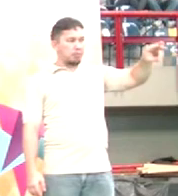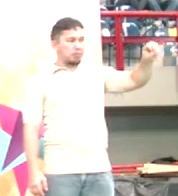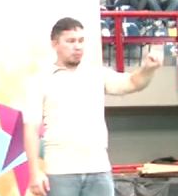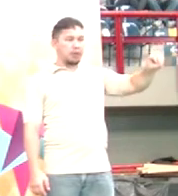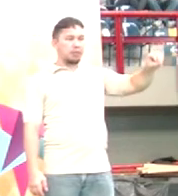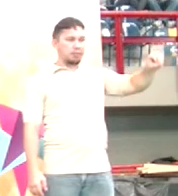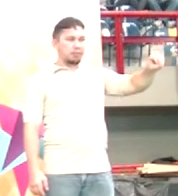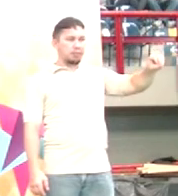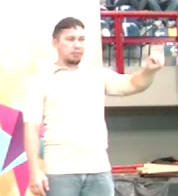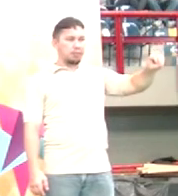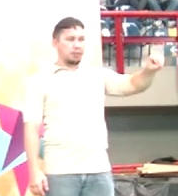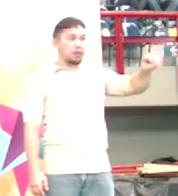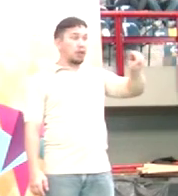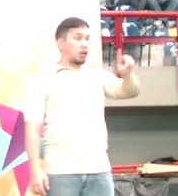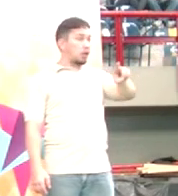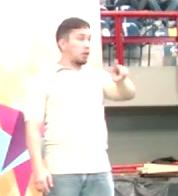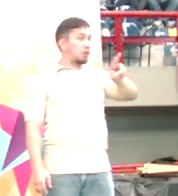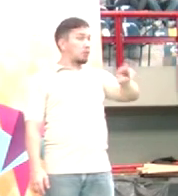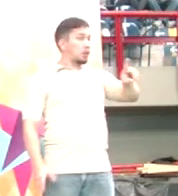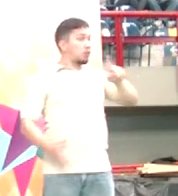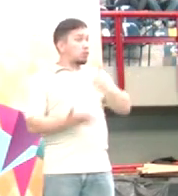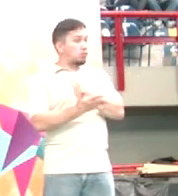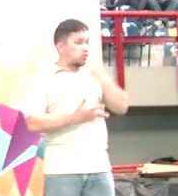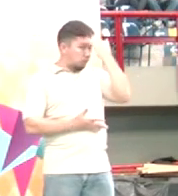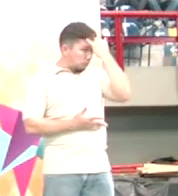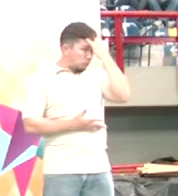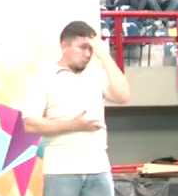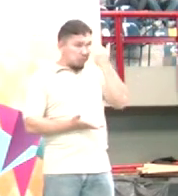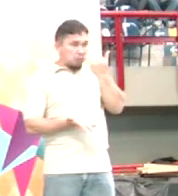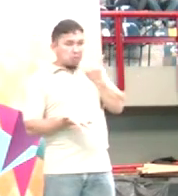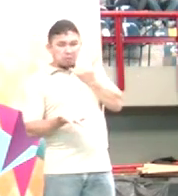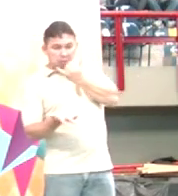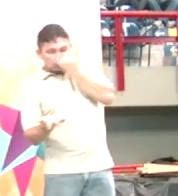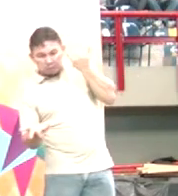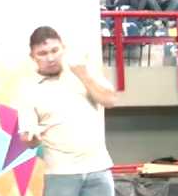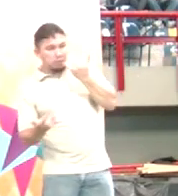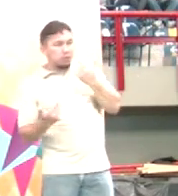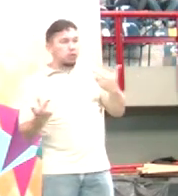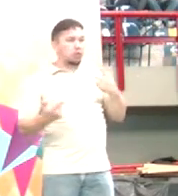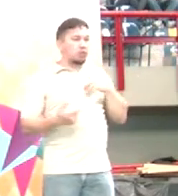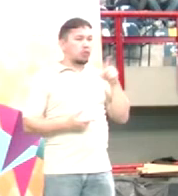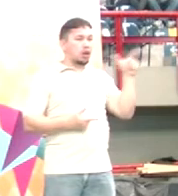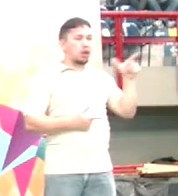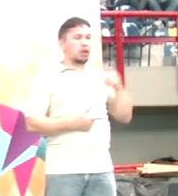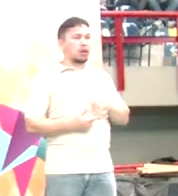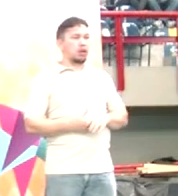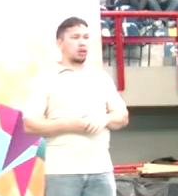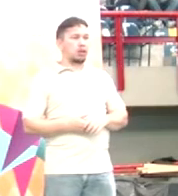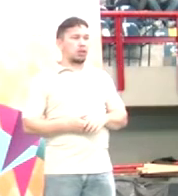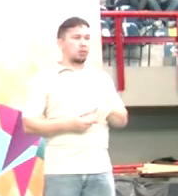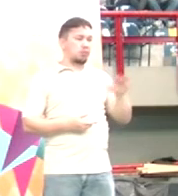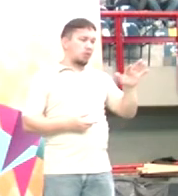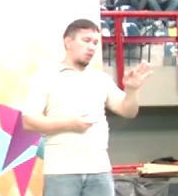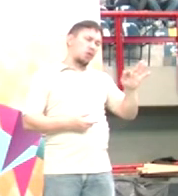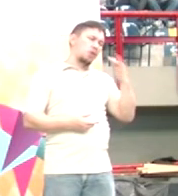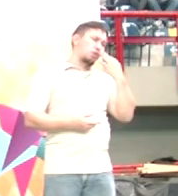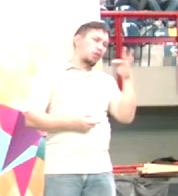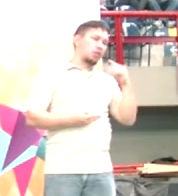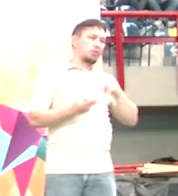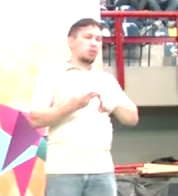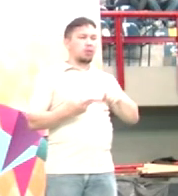está correto. Quando é que é errado na nossa língua na atualidade, que é chamado francesismo